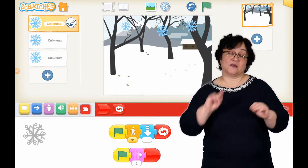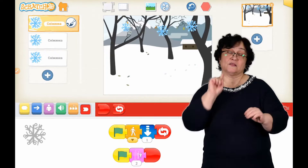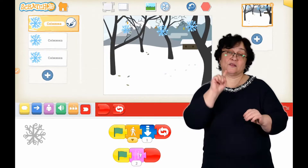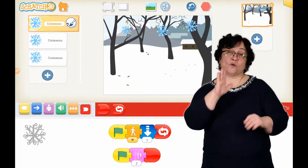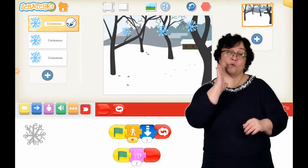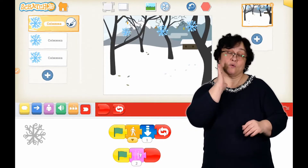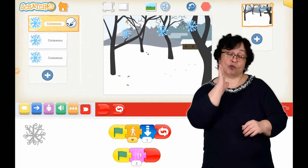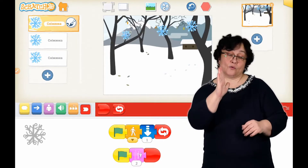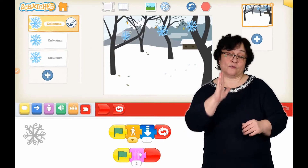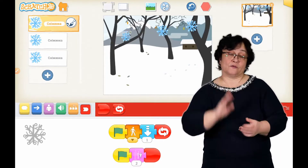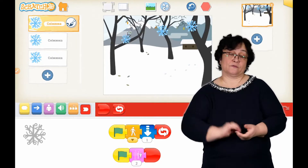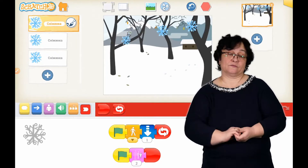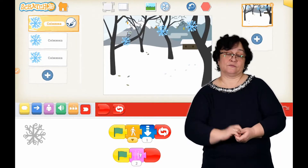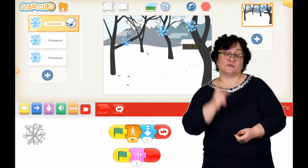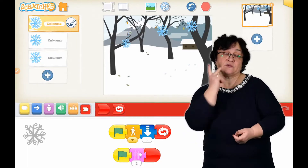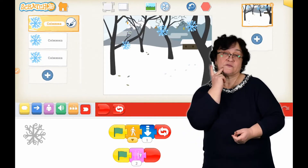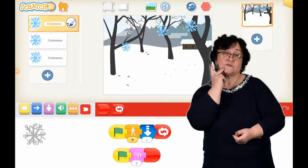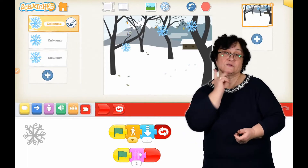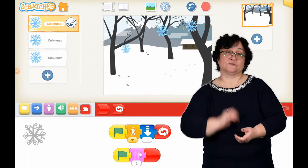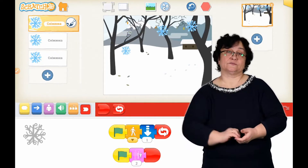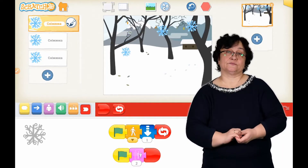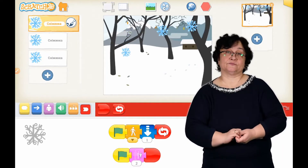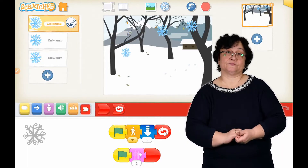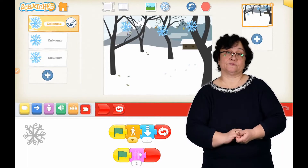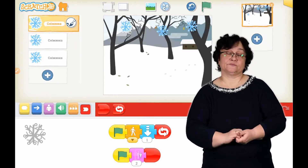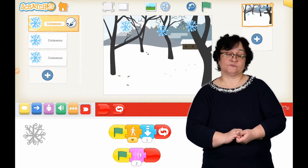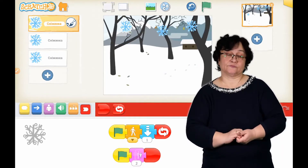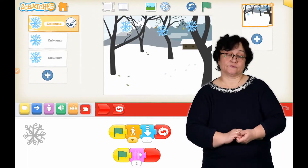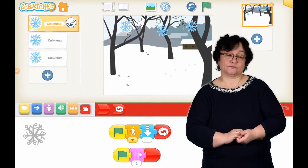І такою вона буде тепер завжди.